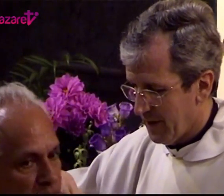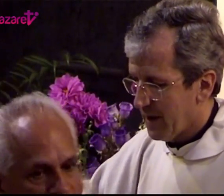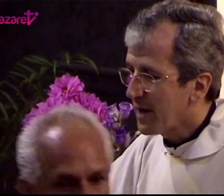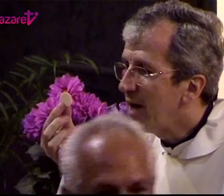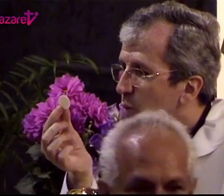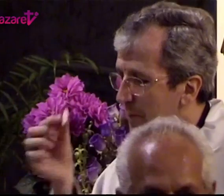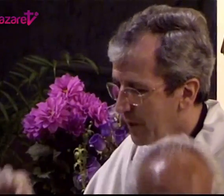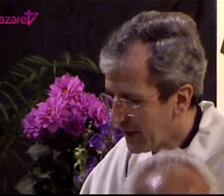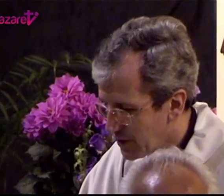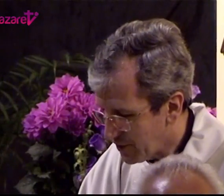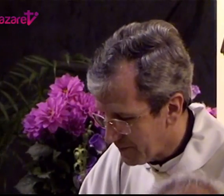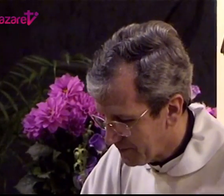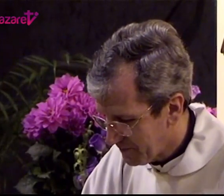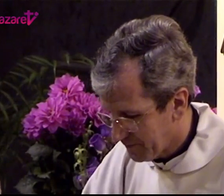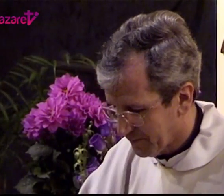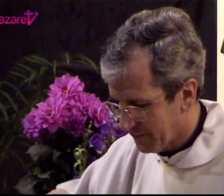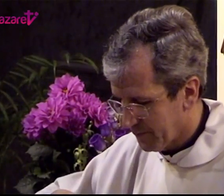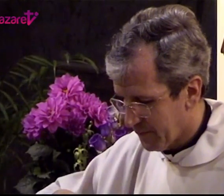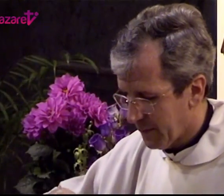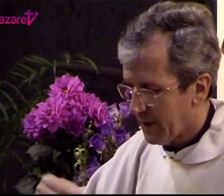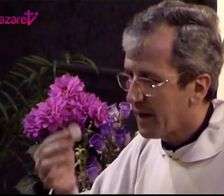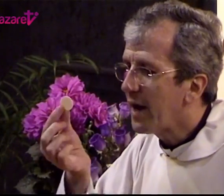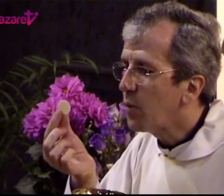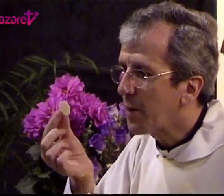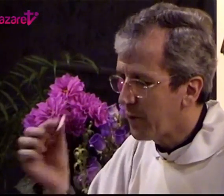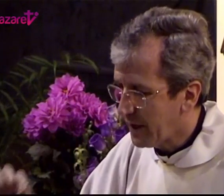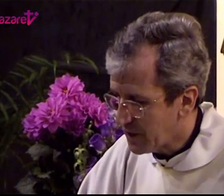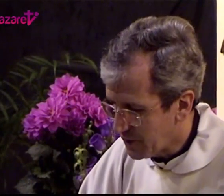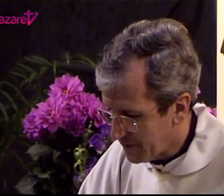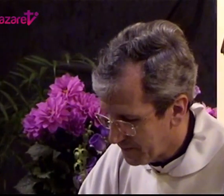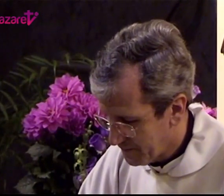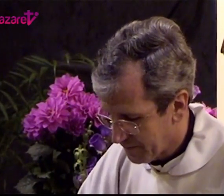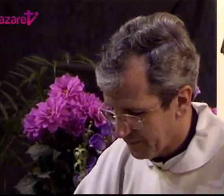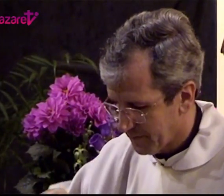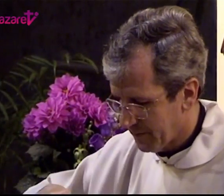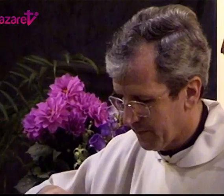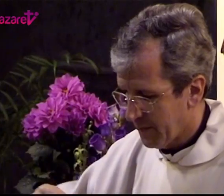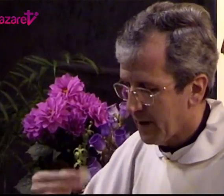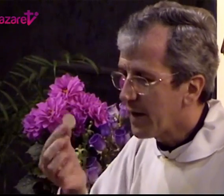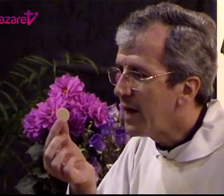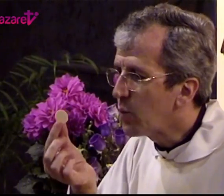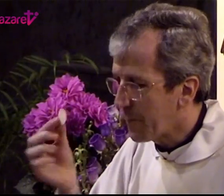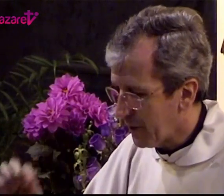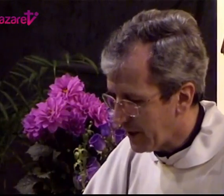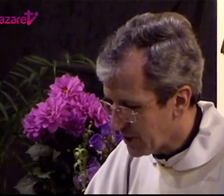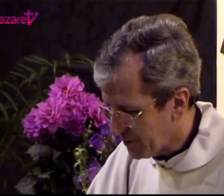Diemer, responsable de la Pastoral del Sordo de París. Algunos recordáis que cuando